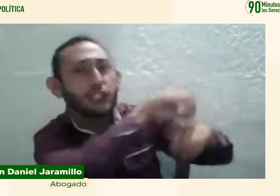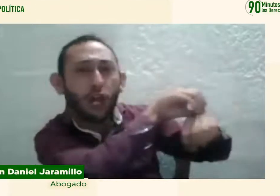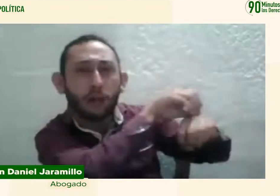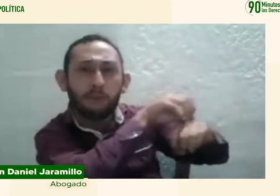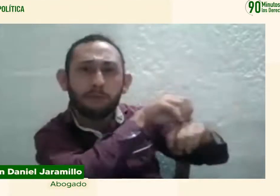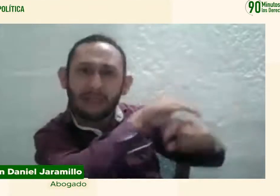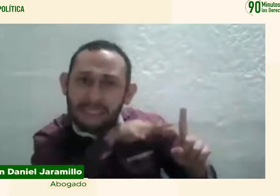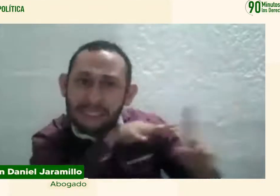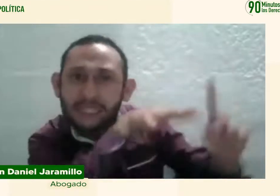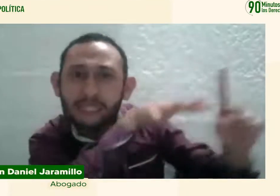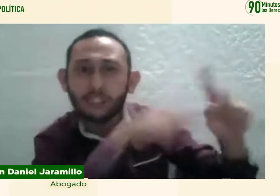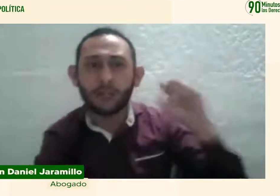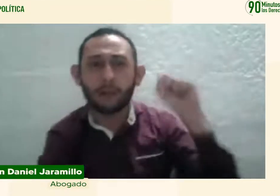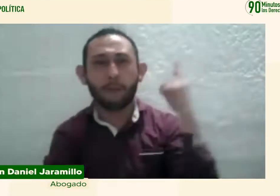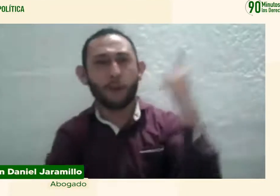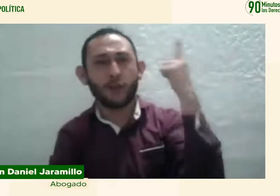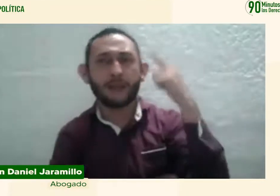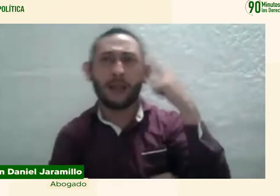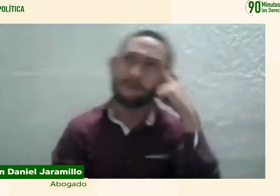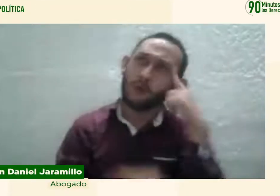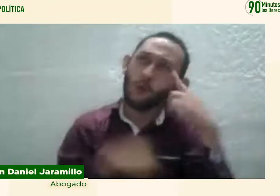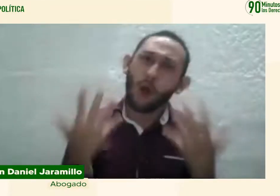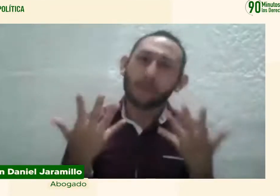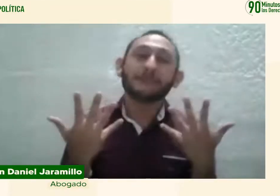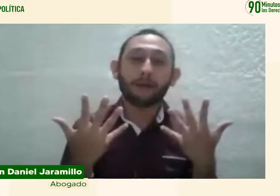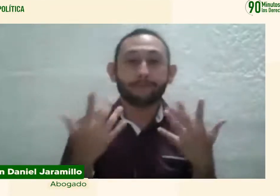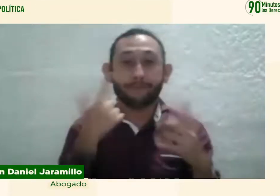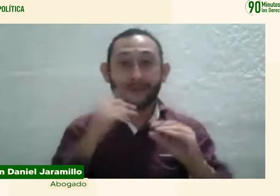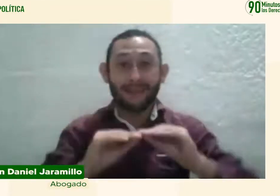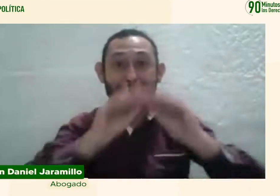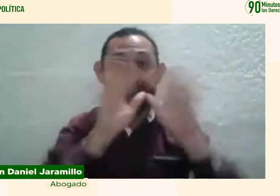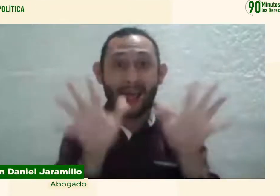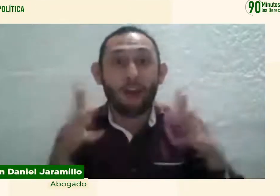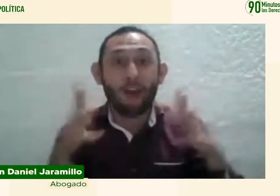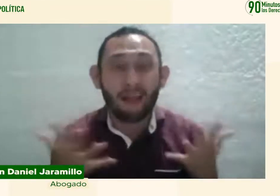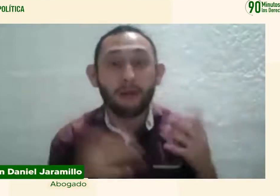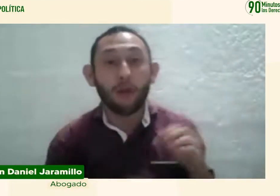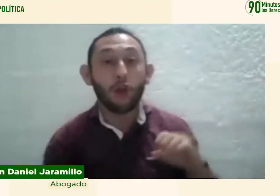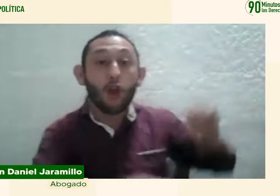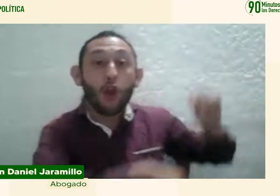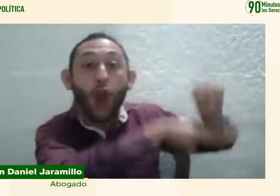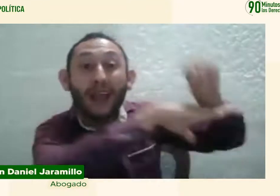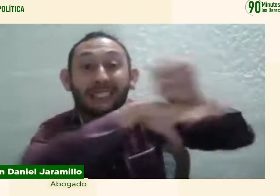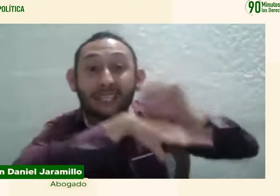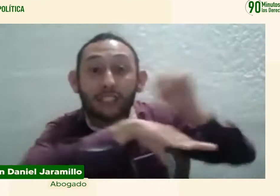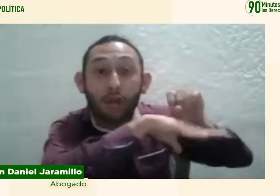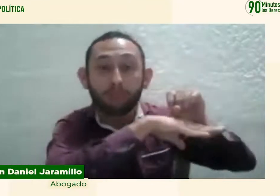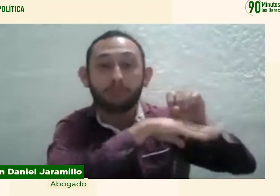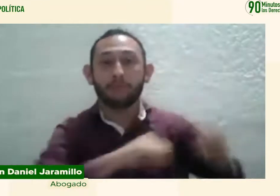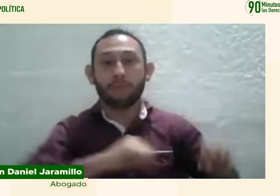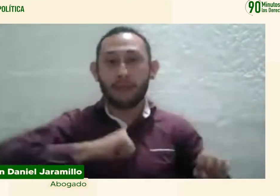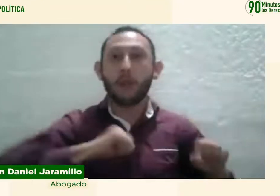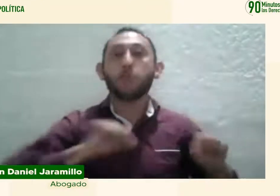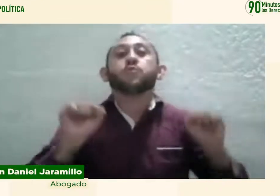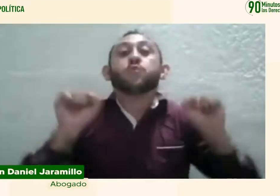ligado desde la comunidad sorda hacia las organizaciones y qué incidencia política se puede realizar por ejemplo